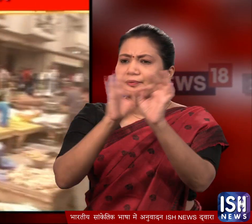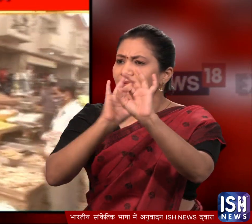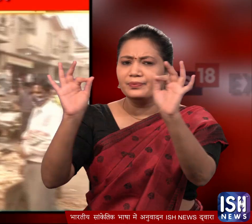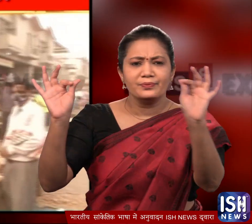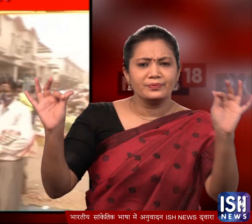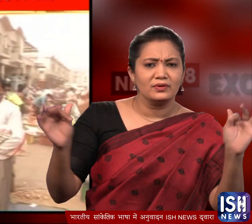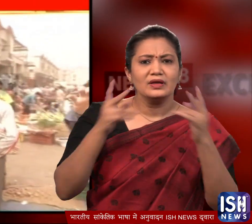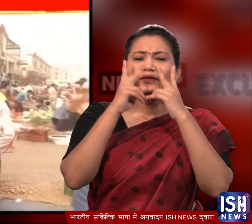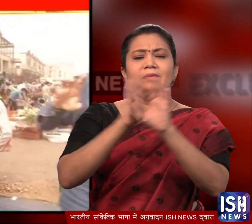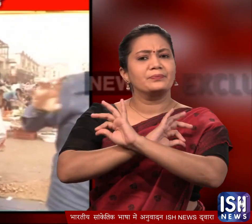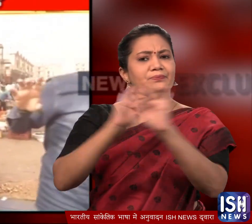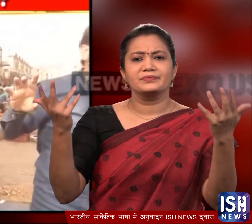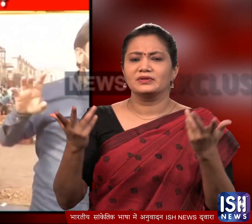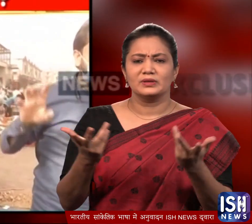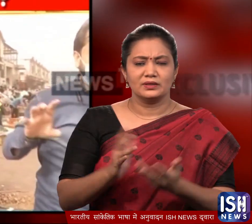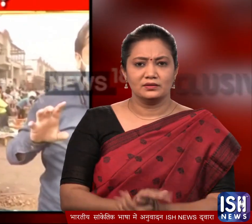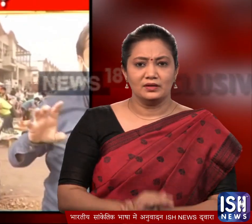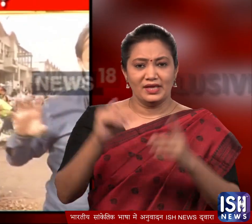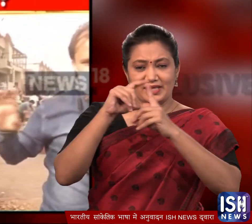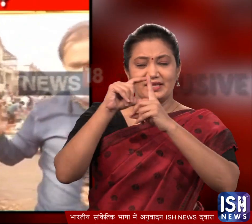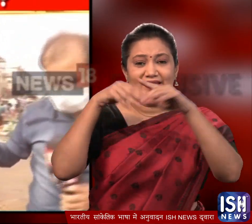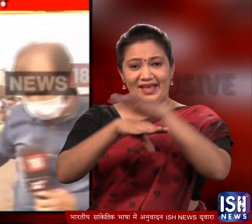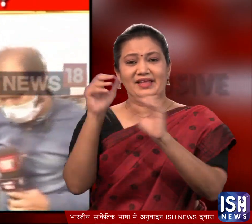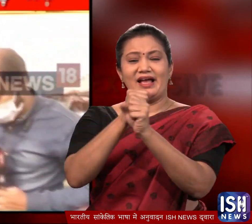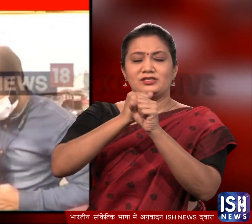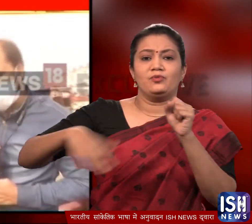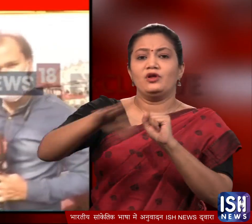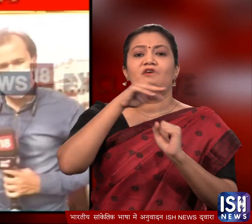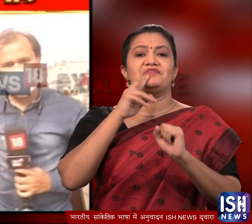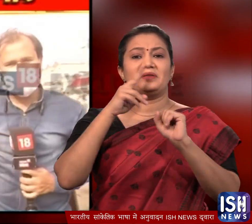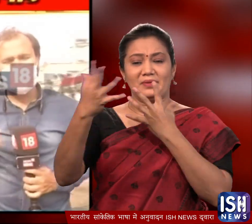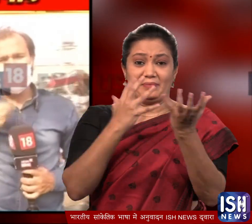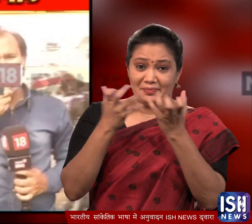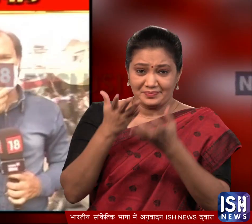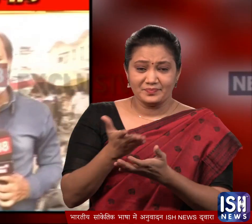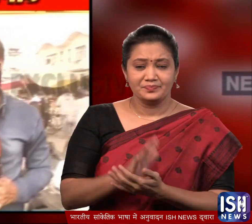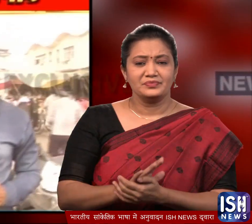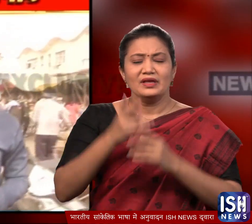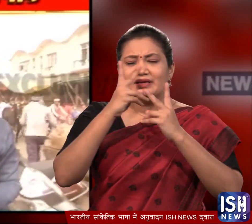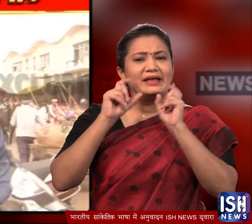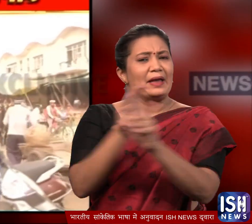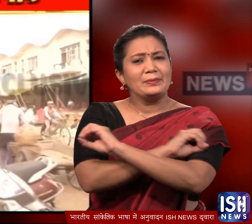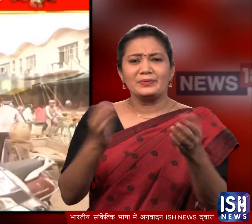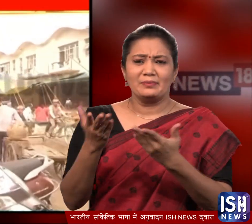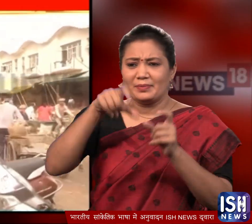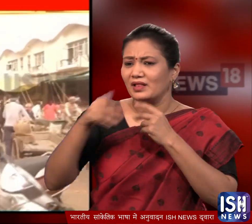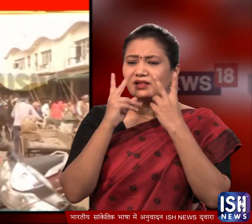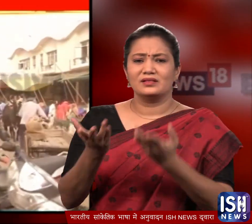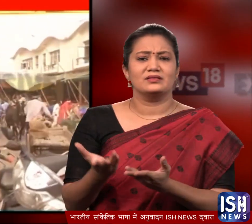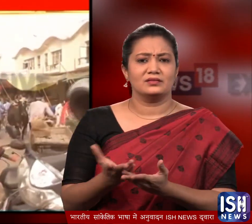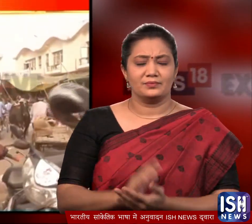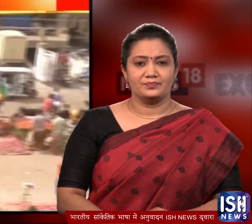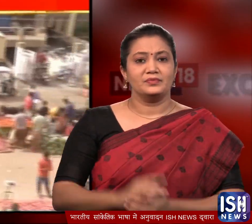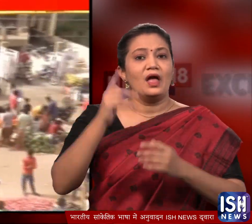पास नजर नहीं आएगा। तो ये दिल्ली की गाजीपुर सब्जी मंडी है जहां पर लापरवाही दिखाई दे रही